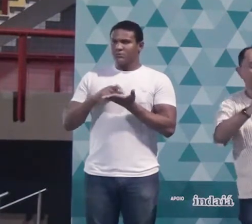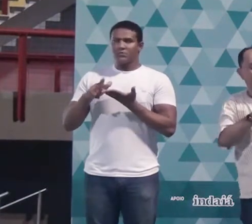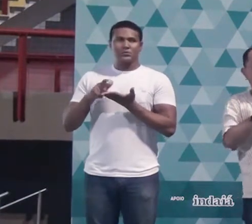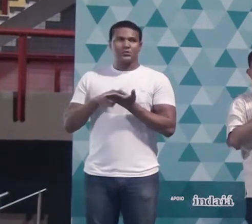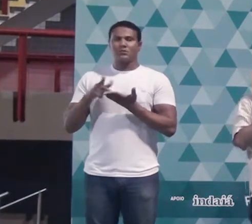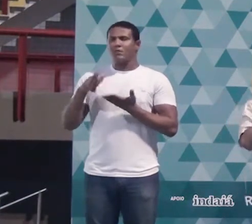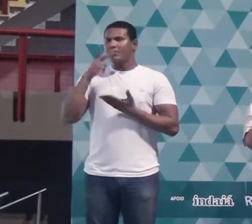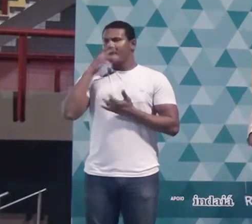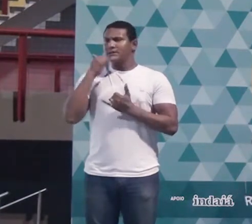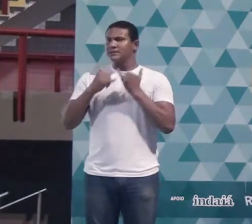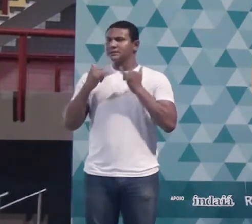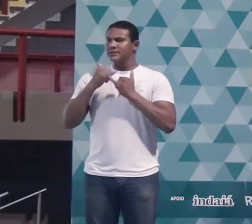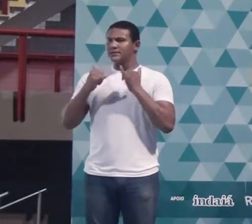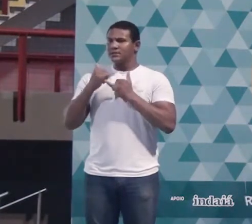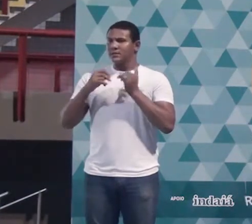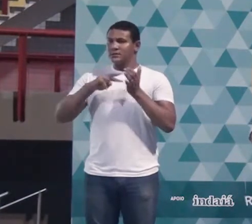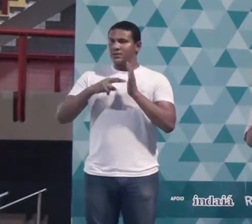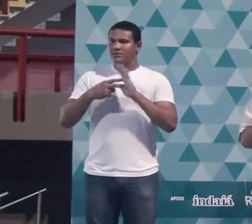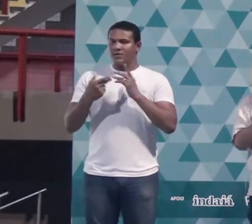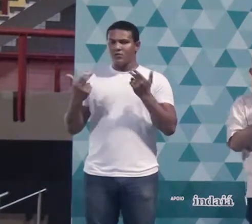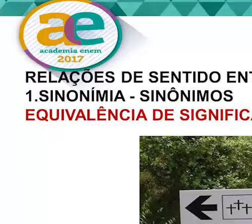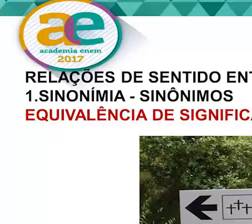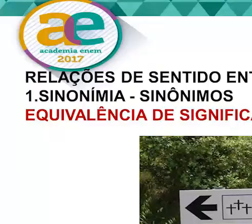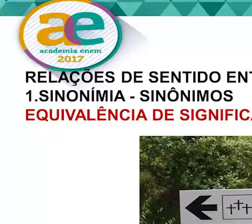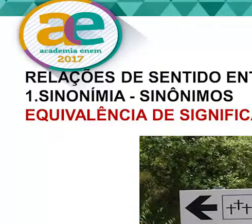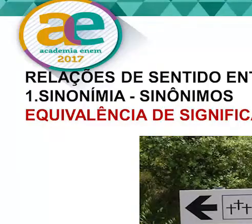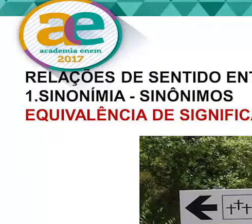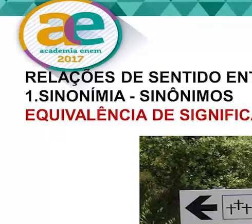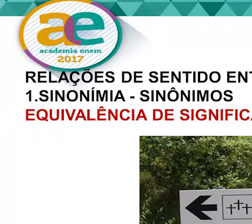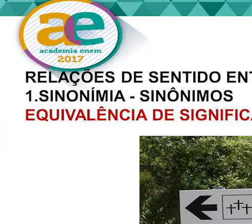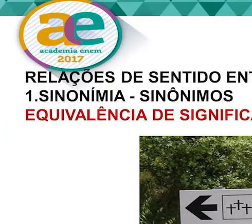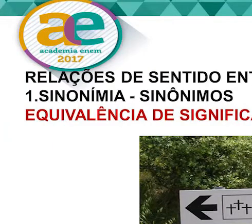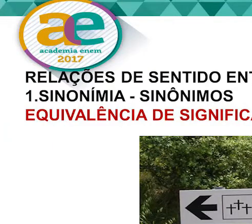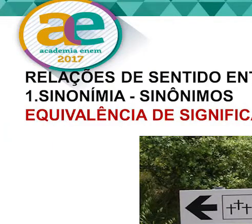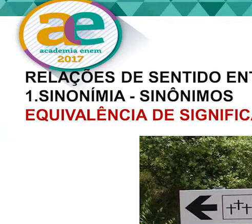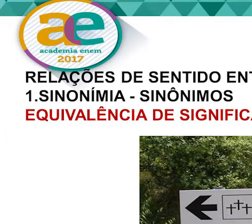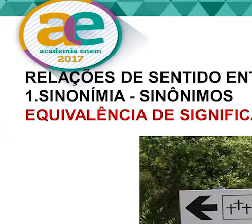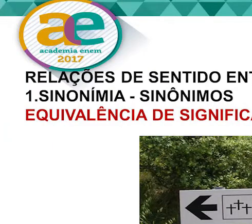sentidos próximos, equivalentes, cemitério e casa do além, né?